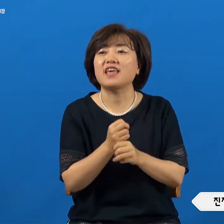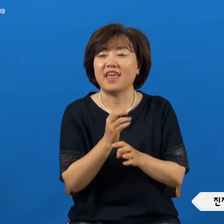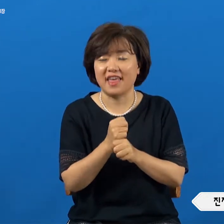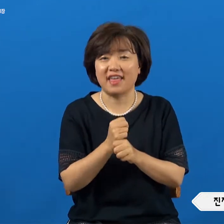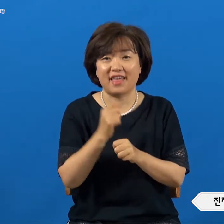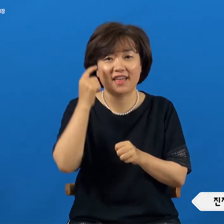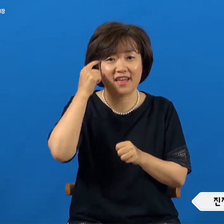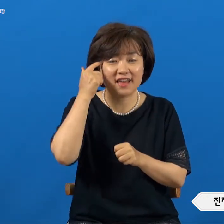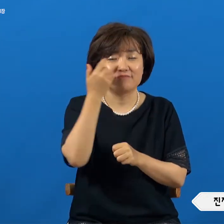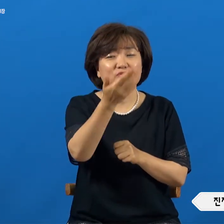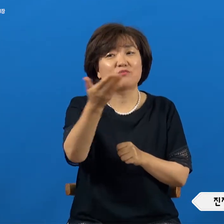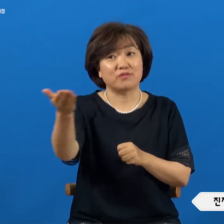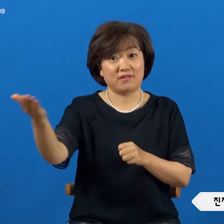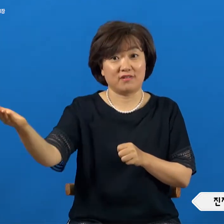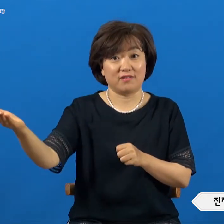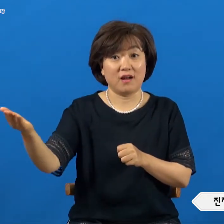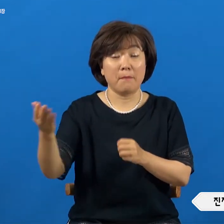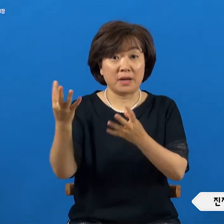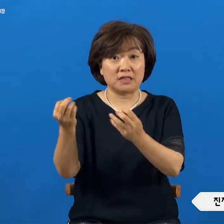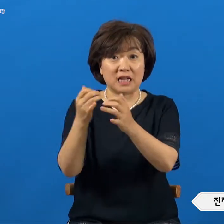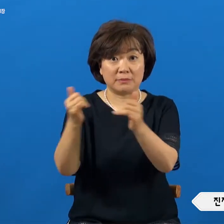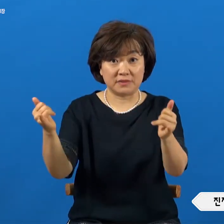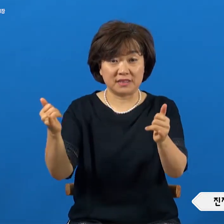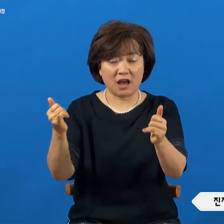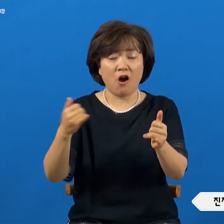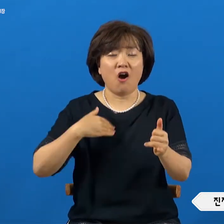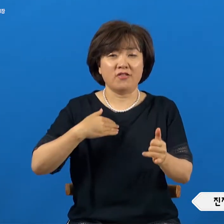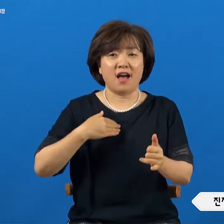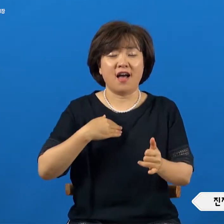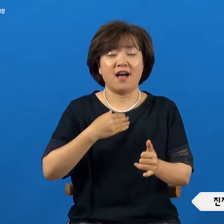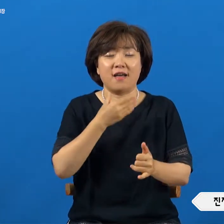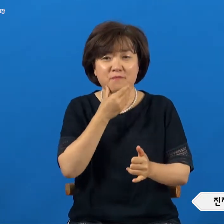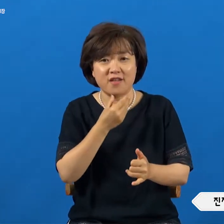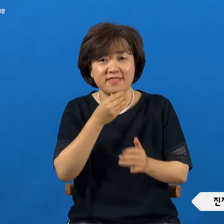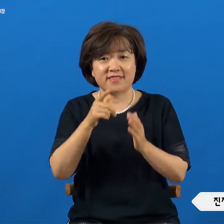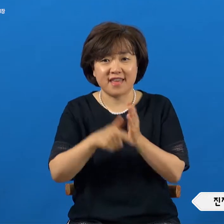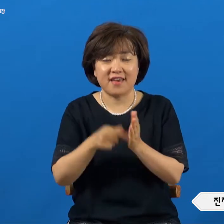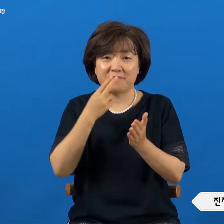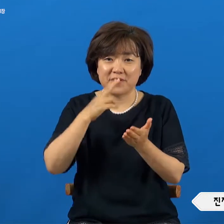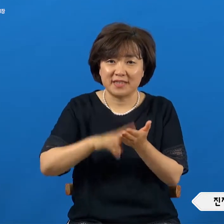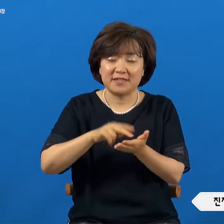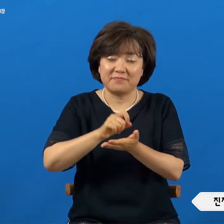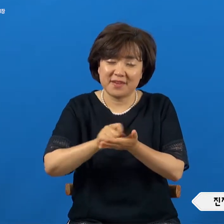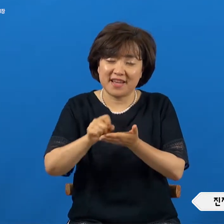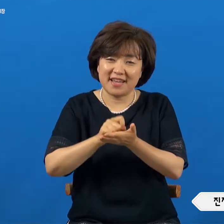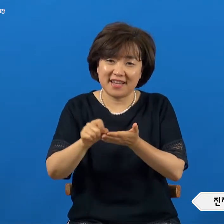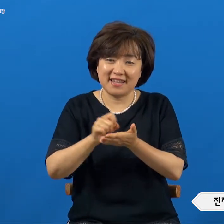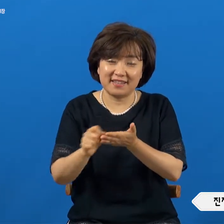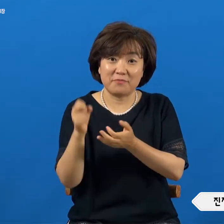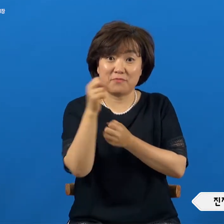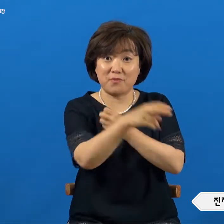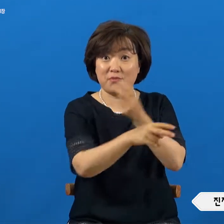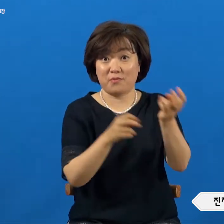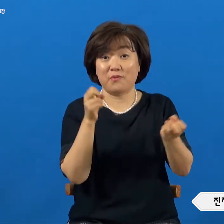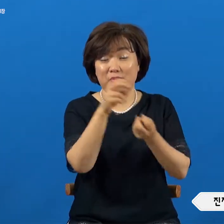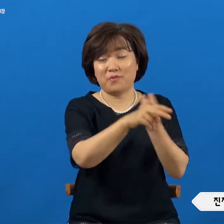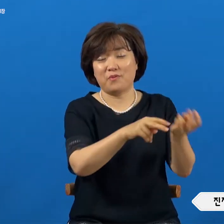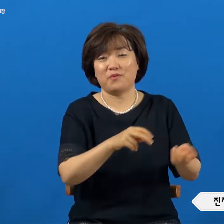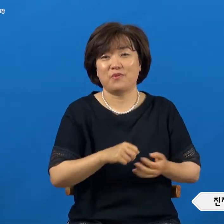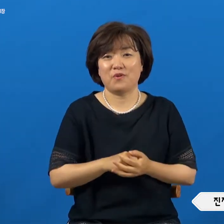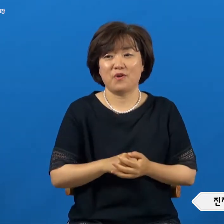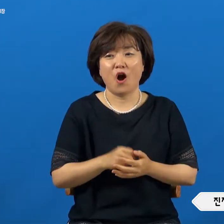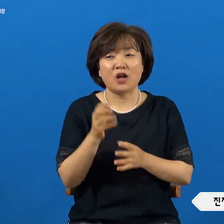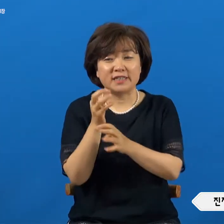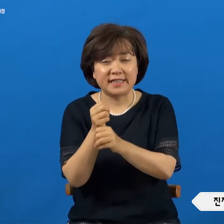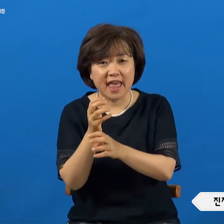말했습니다. 많은 사람들이 엽서를 보냈는데 그 엽서를 보니까 많은 다른 내용들이 있습니다. 어느